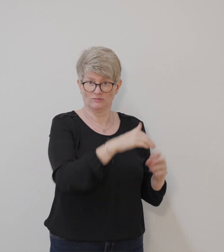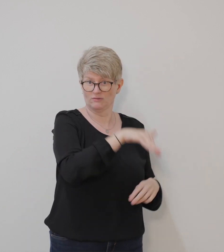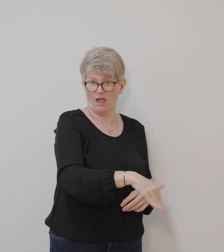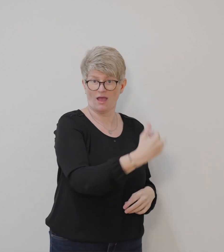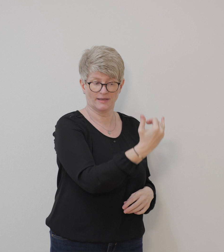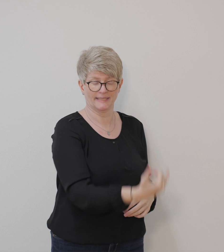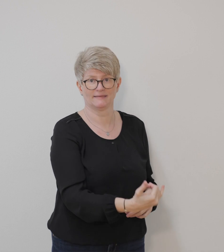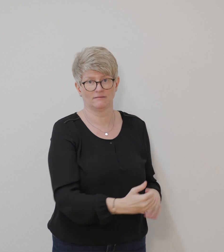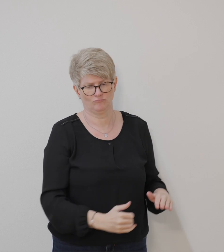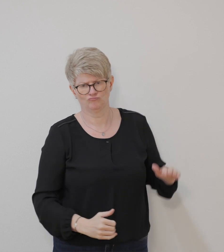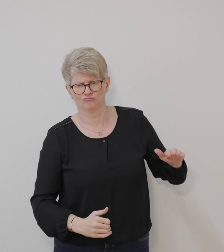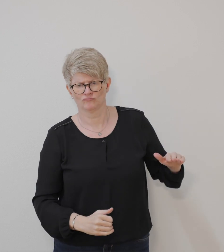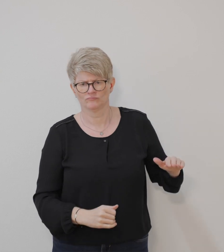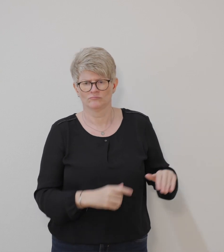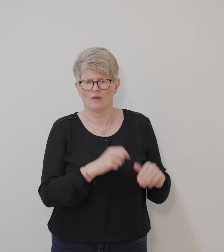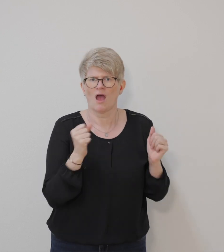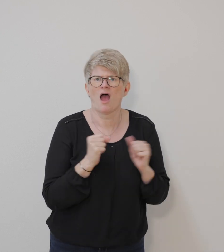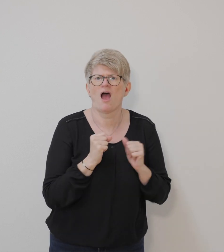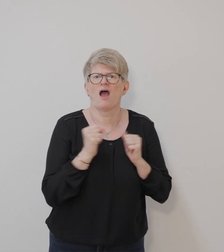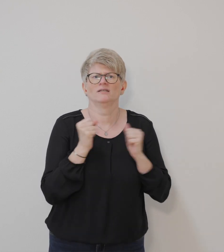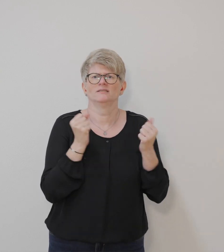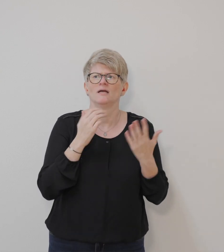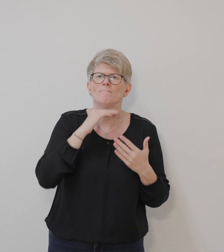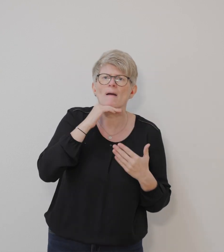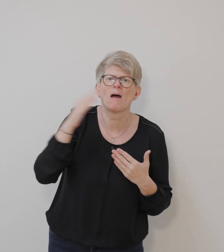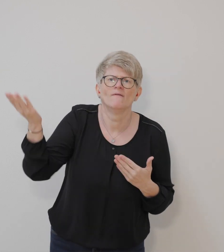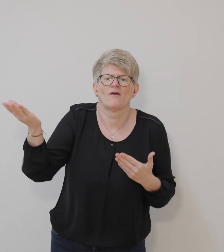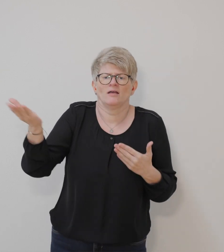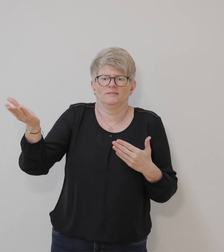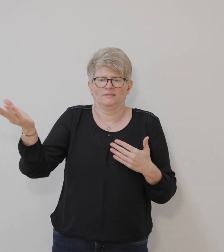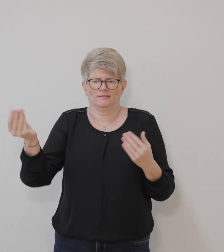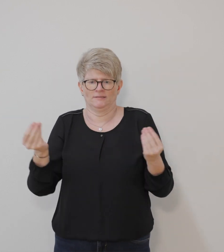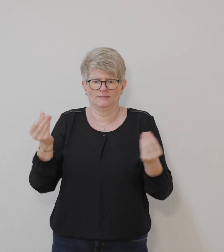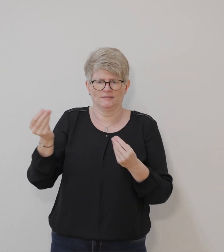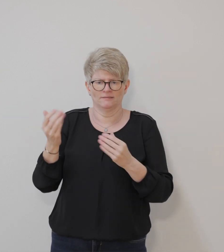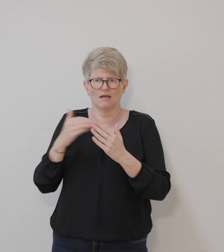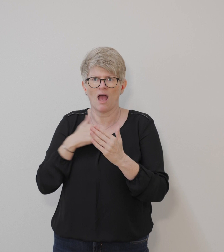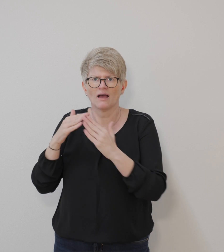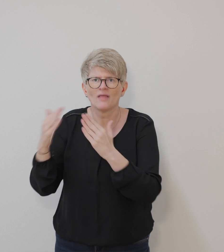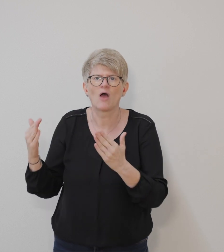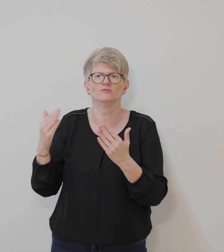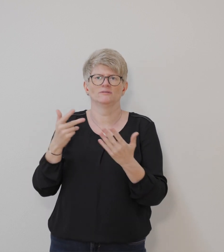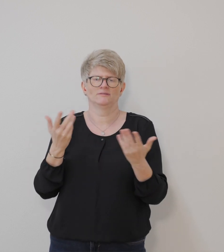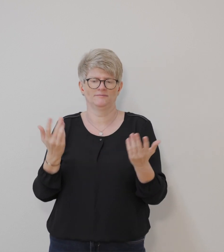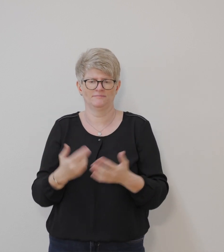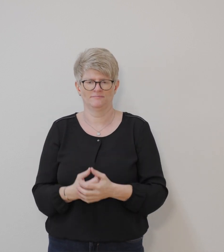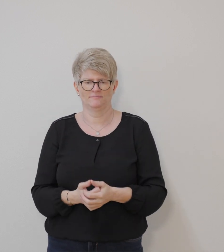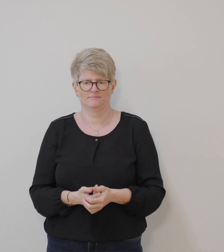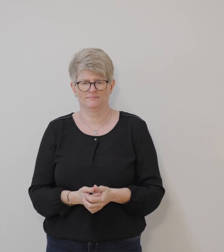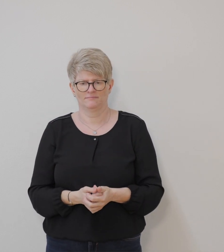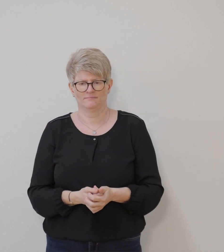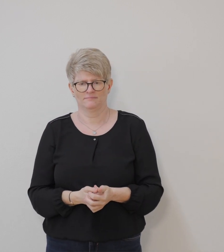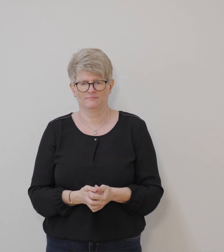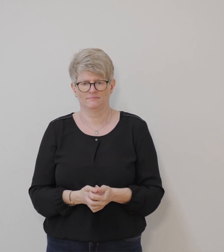Panik hat, die Angst mitspürt. Und das gerade Totgeborene liegt erst mal da im Totenraum